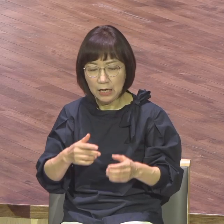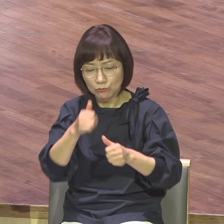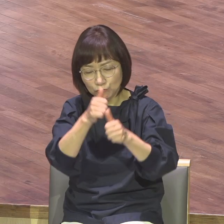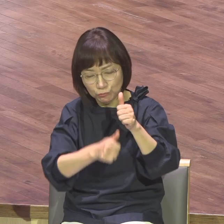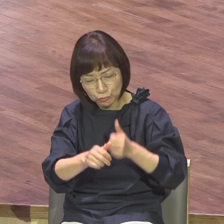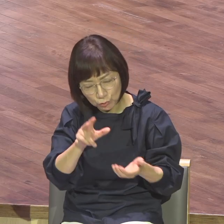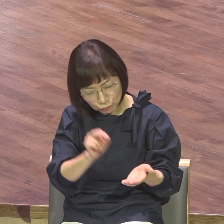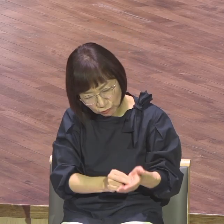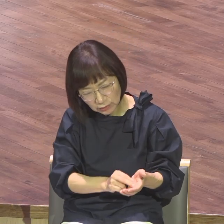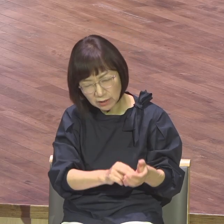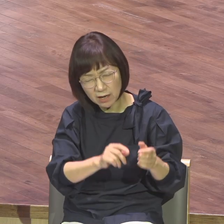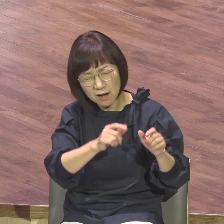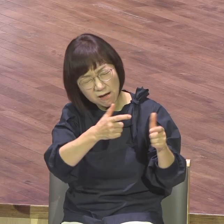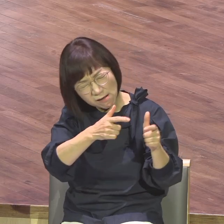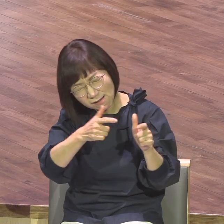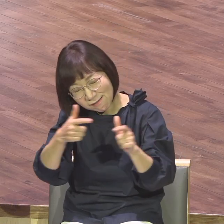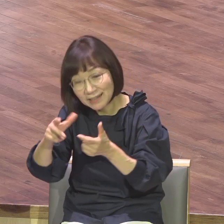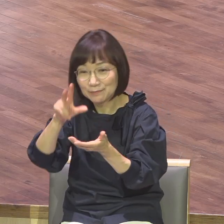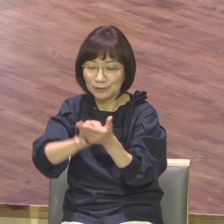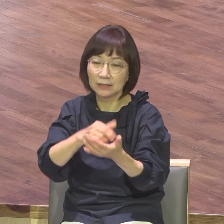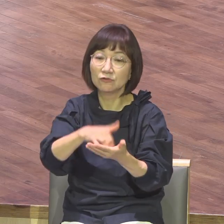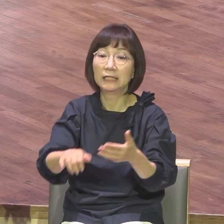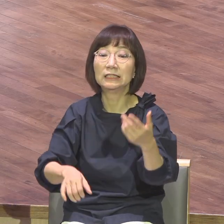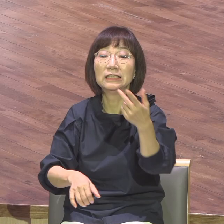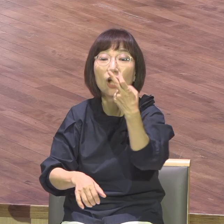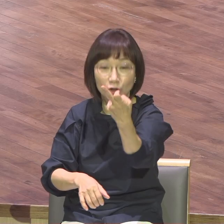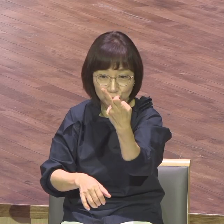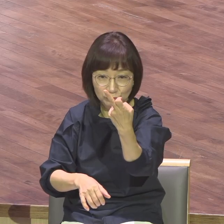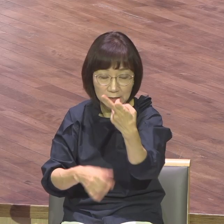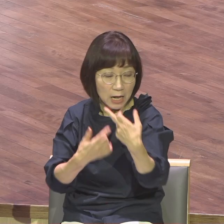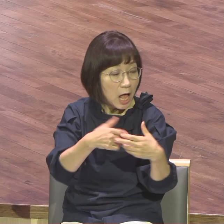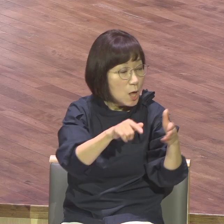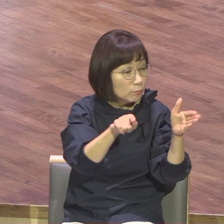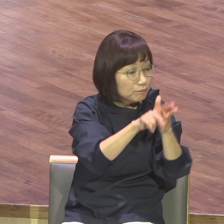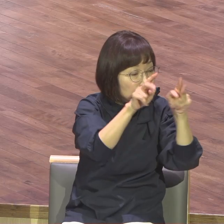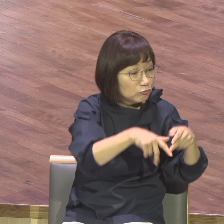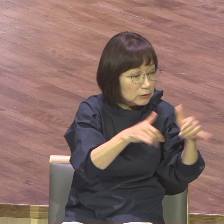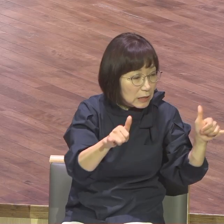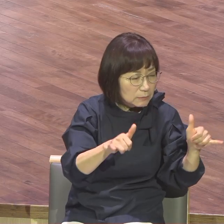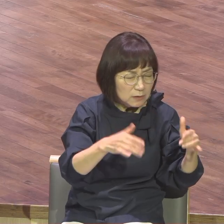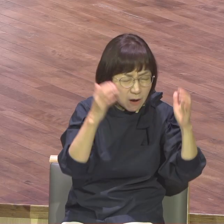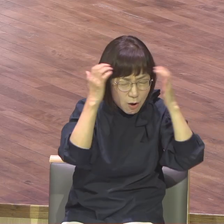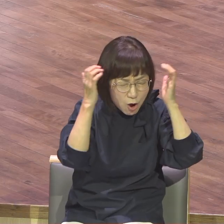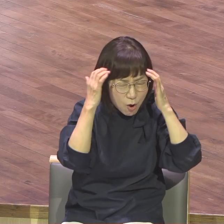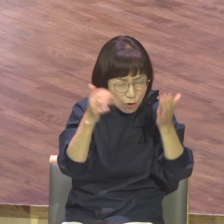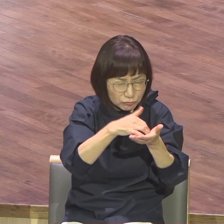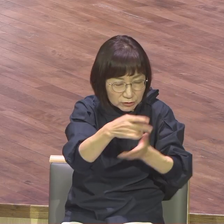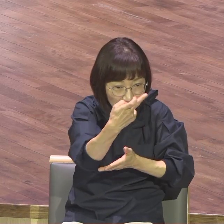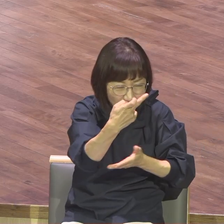저주. 여기에 유리방하고 있는 저 불신자들.